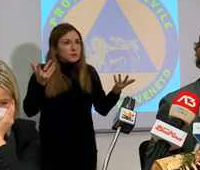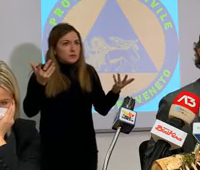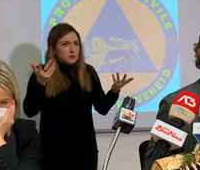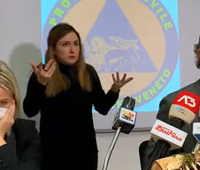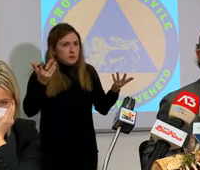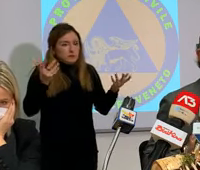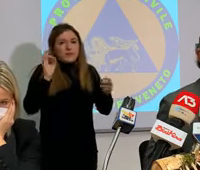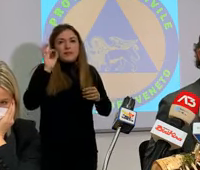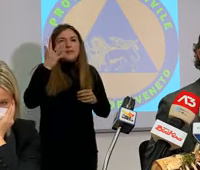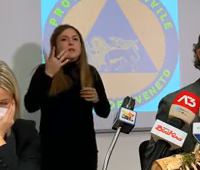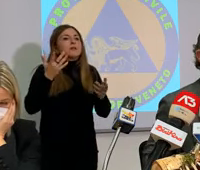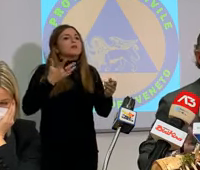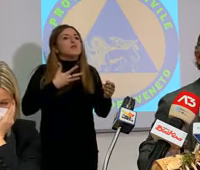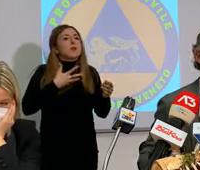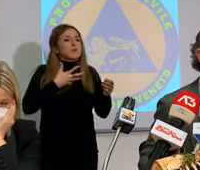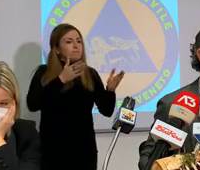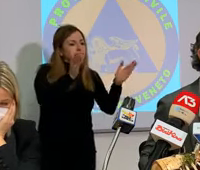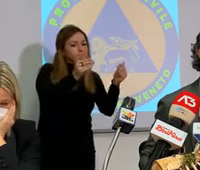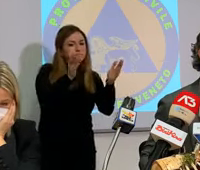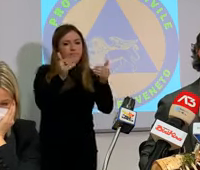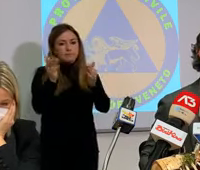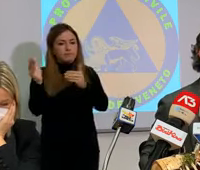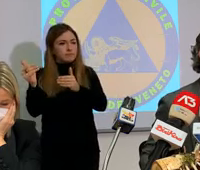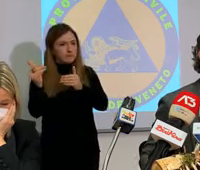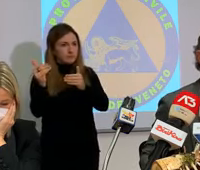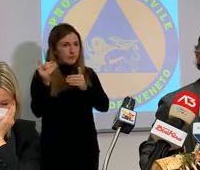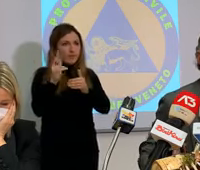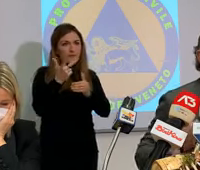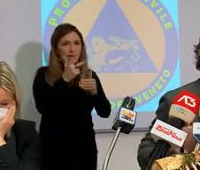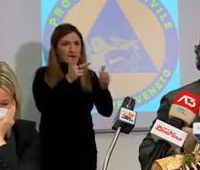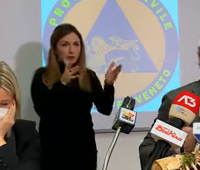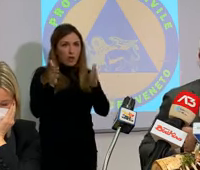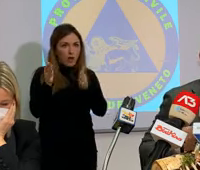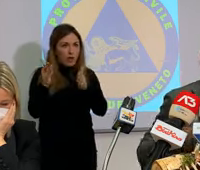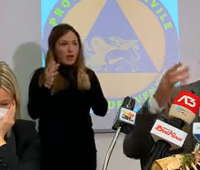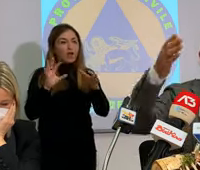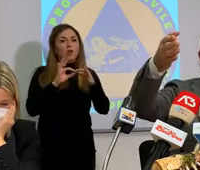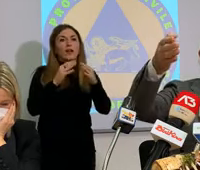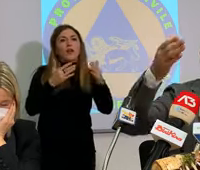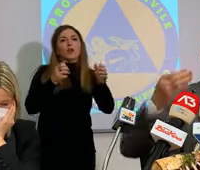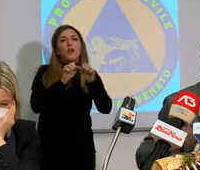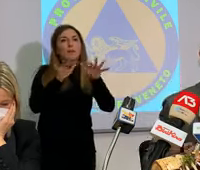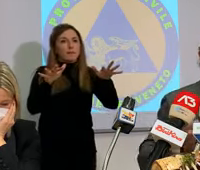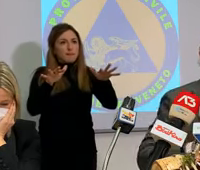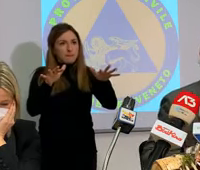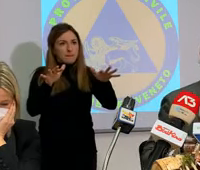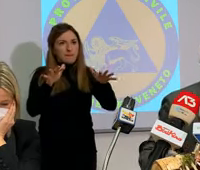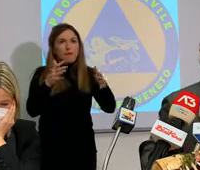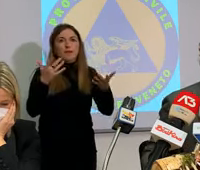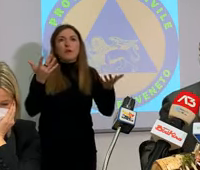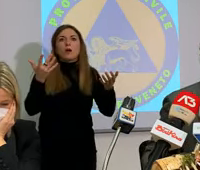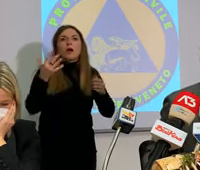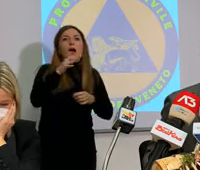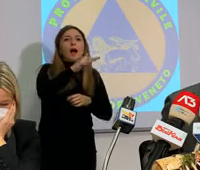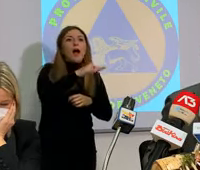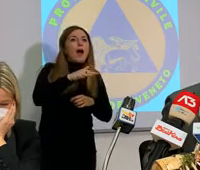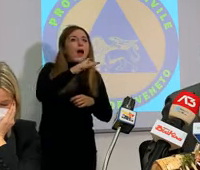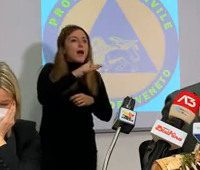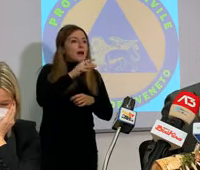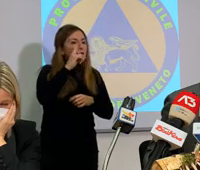classificazione epidemiologica con delle misure non è che posso qualcuno potrebbe dire perché fai un area di un altro colore c'è la tua